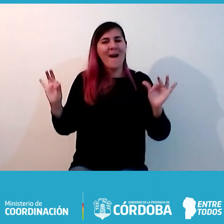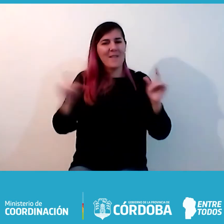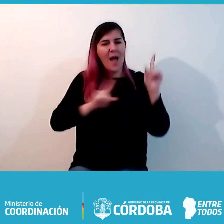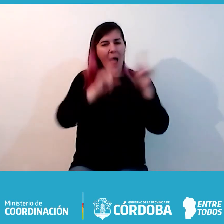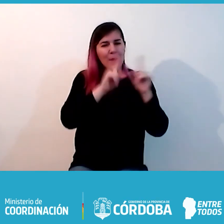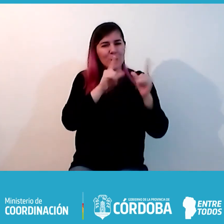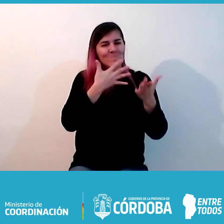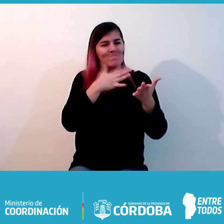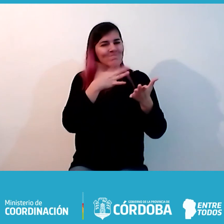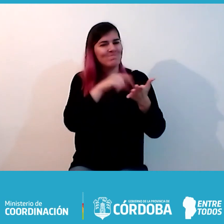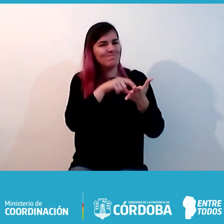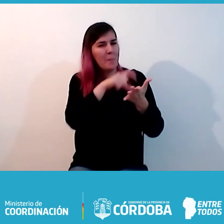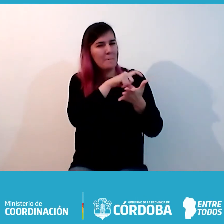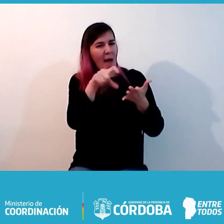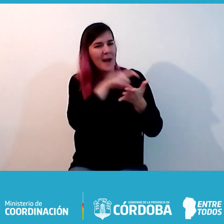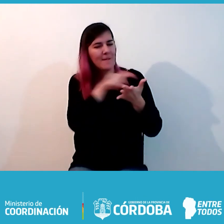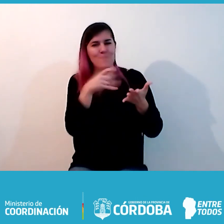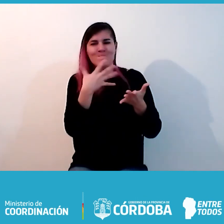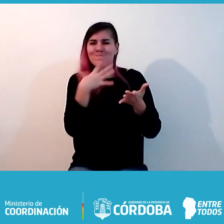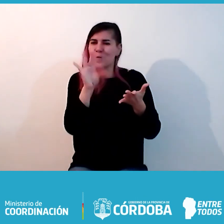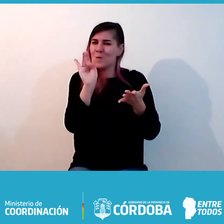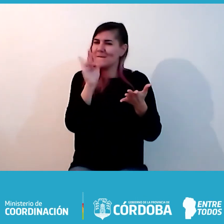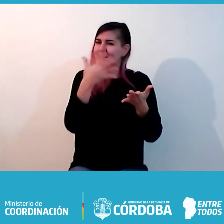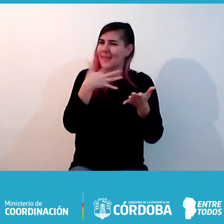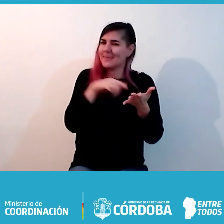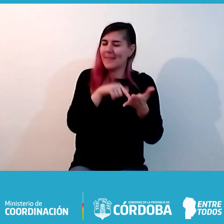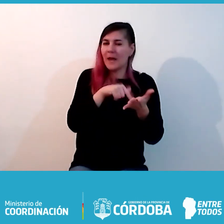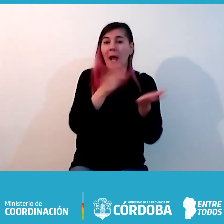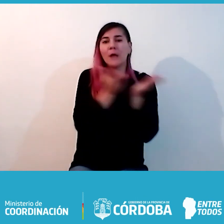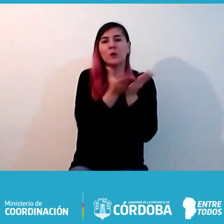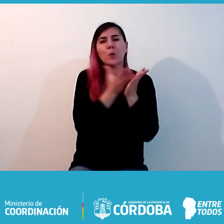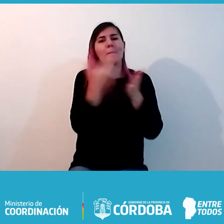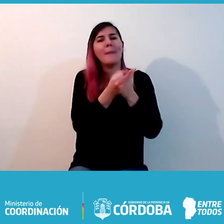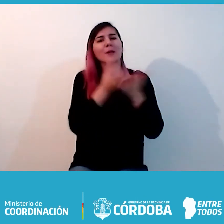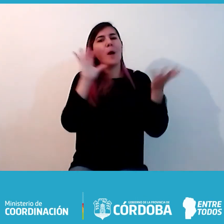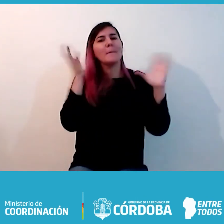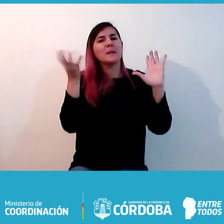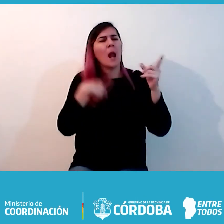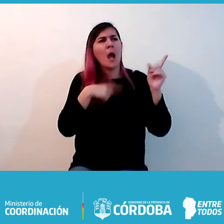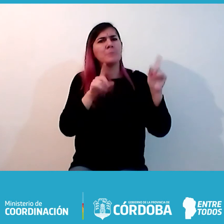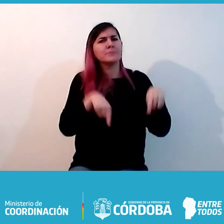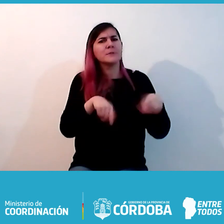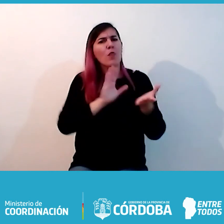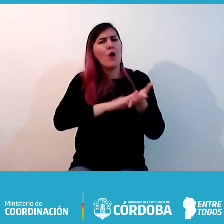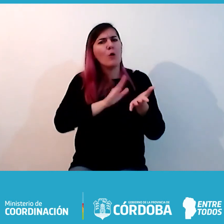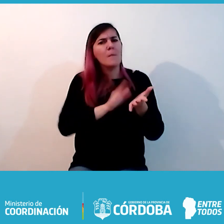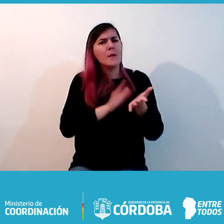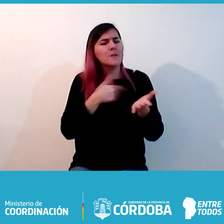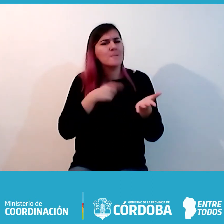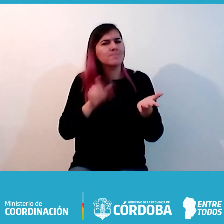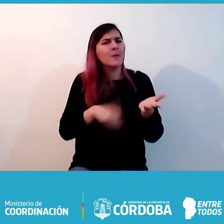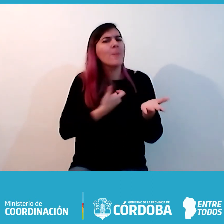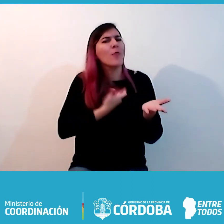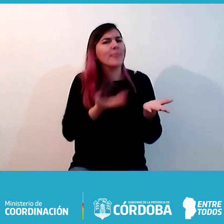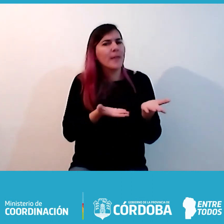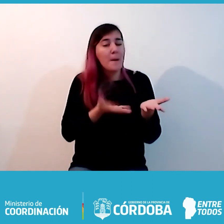difícil de comprender. Ella encontró información que el estudio de impacto ambiental no supo de la existencia de esos documentos. Finalmente